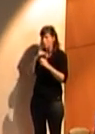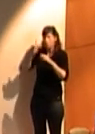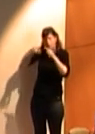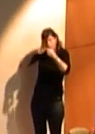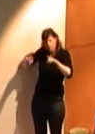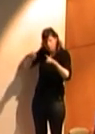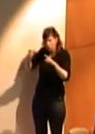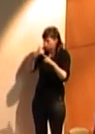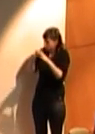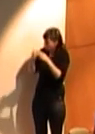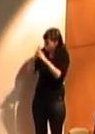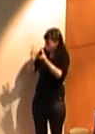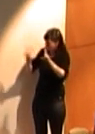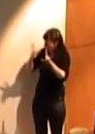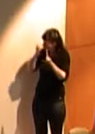espaces.